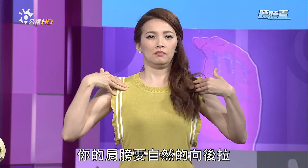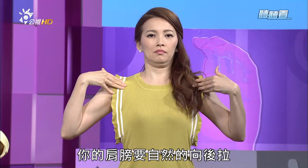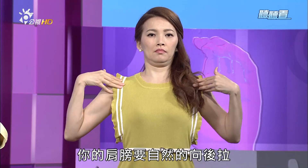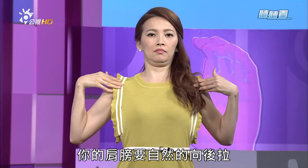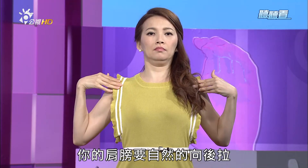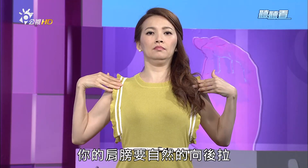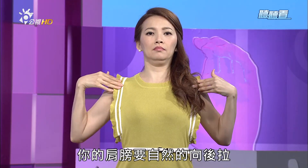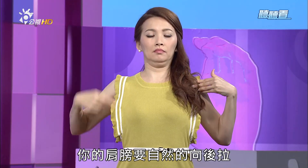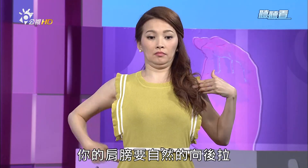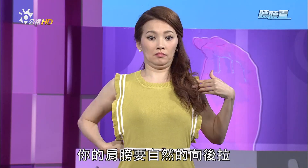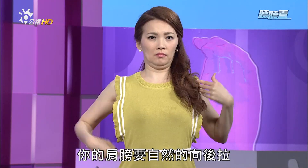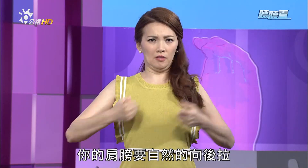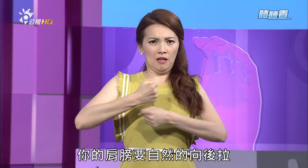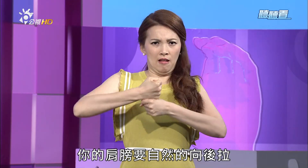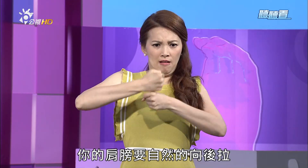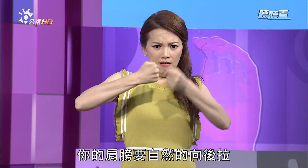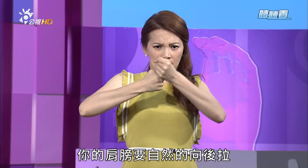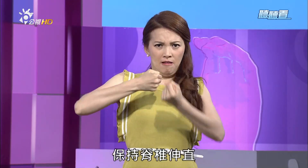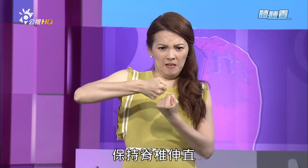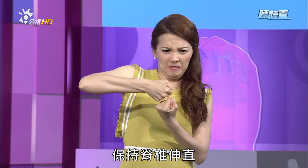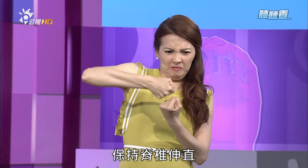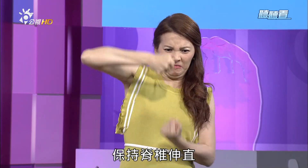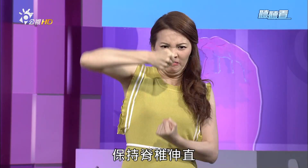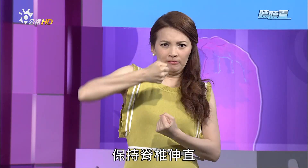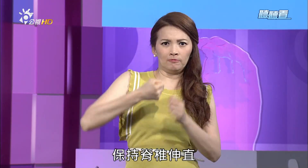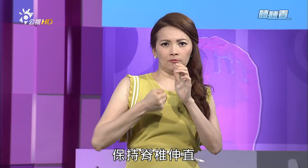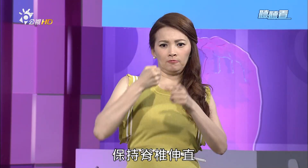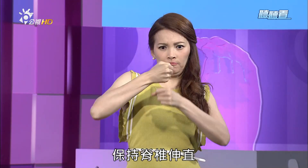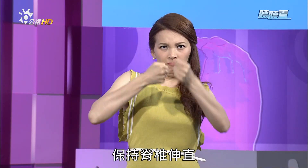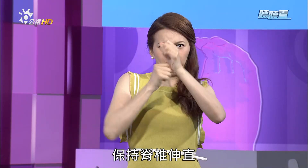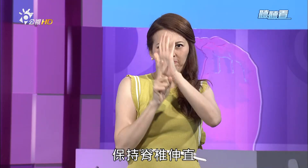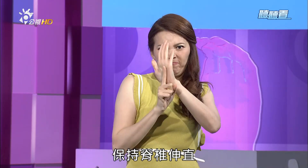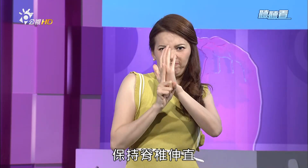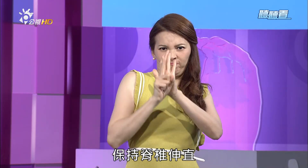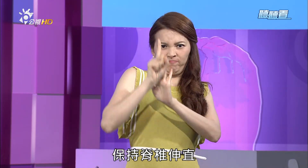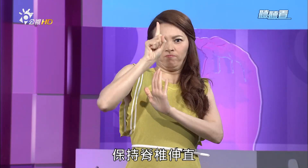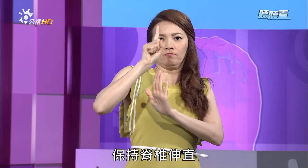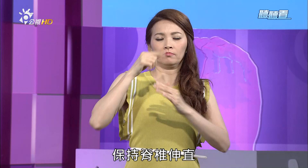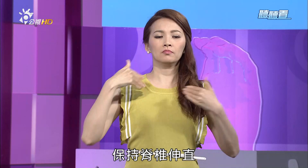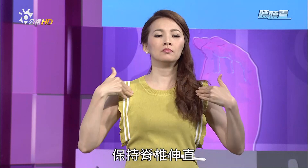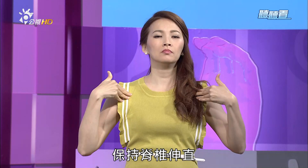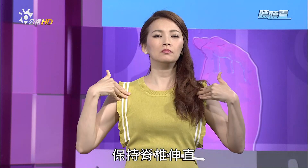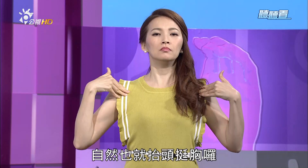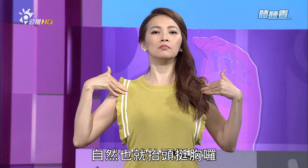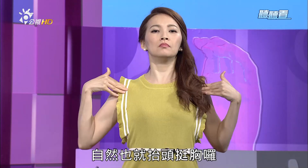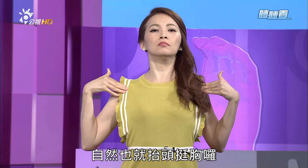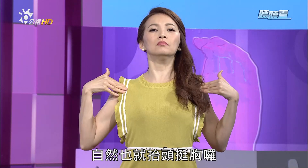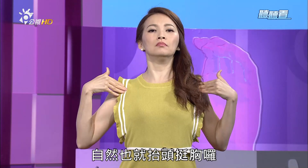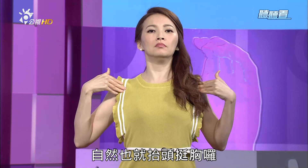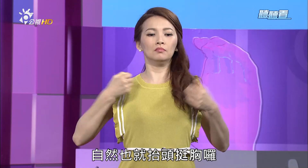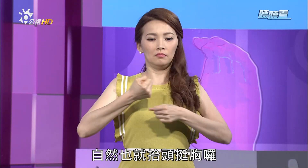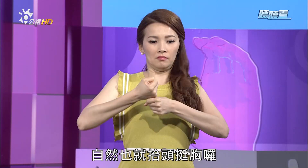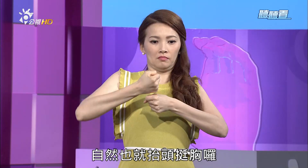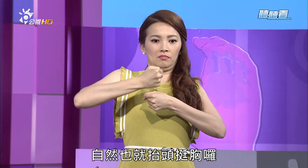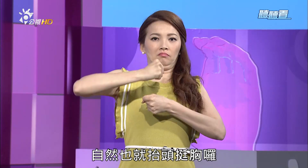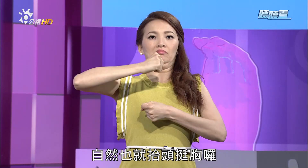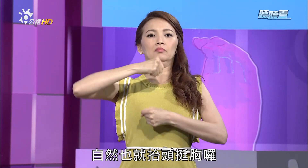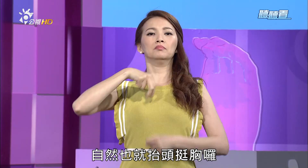自然的向后拉，保持脊椎伸直，自然呢也就抬